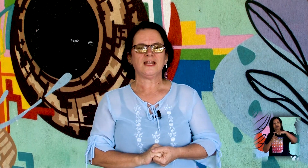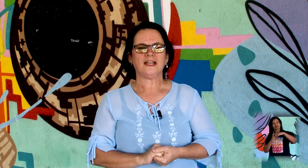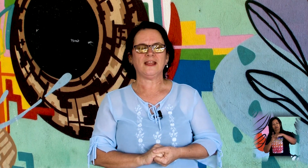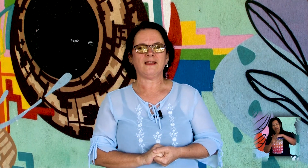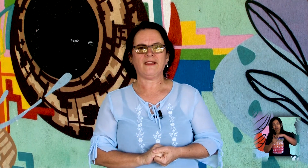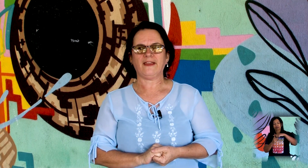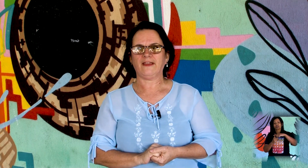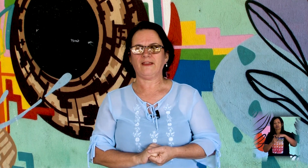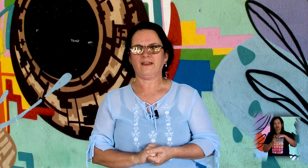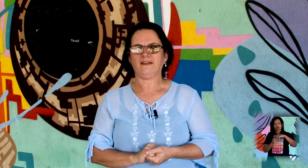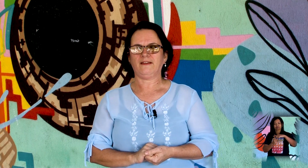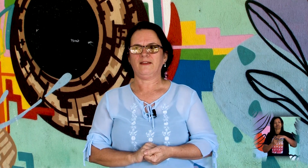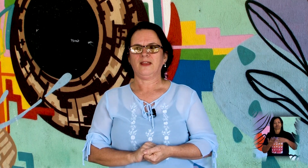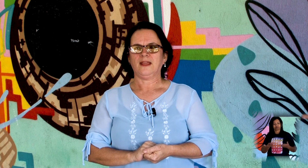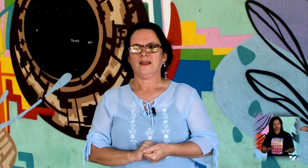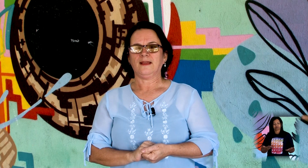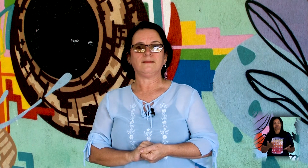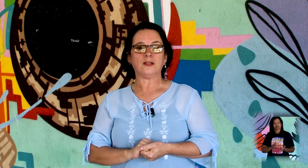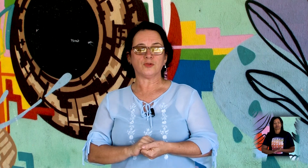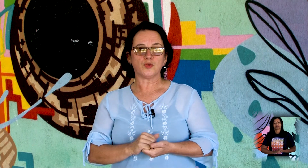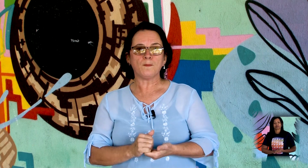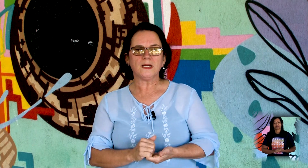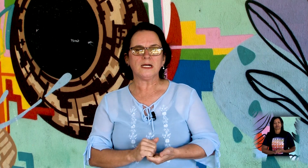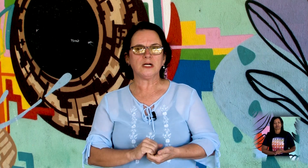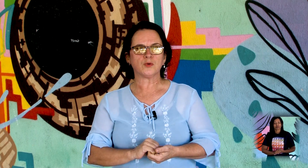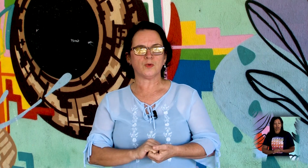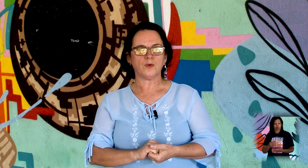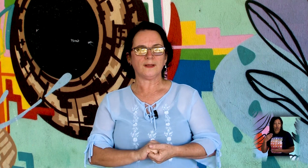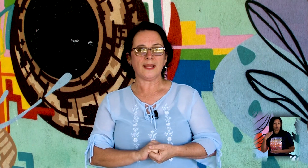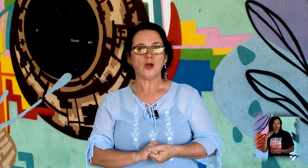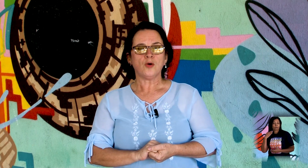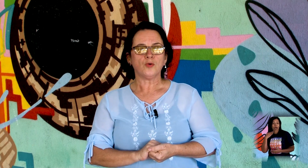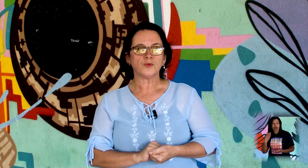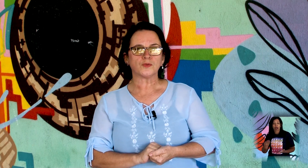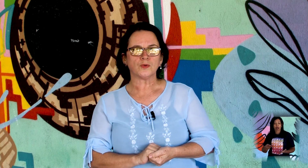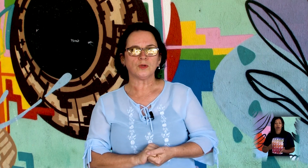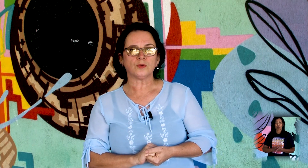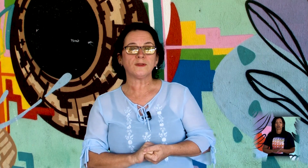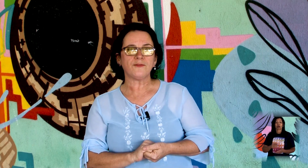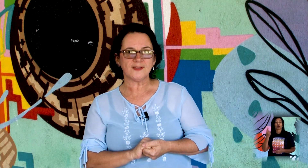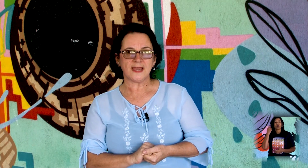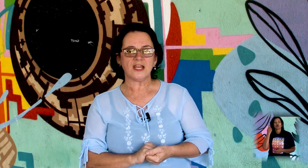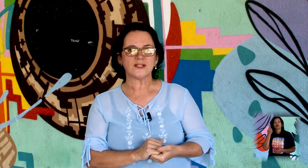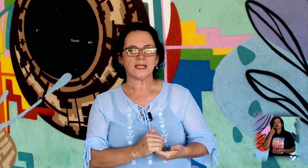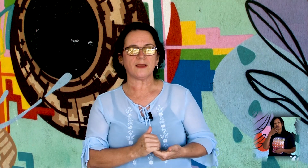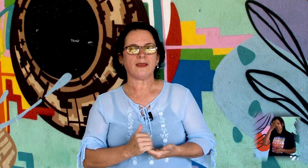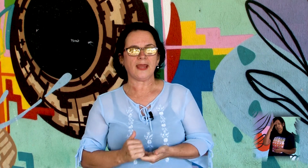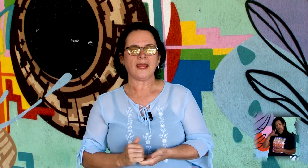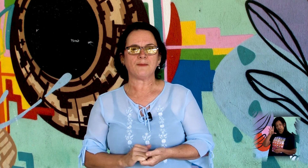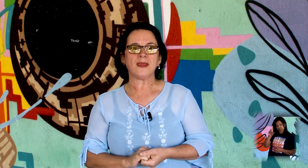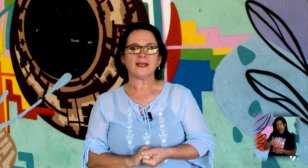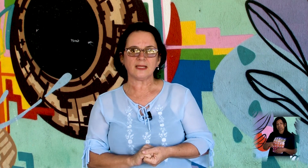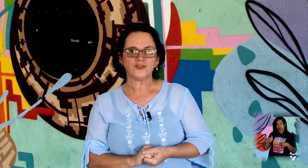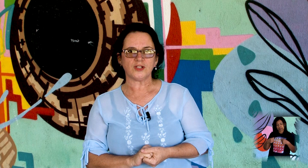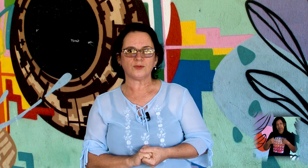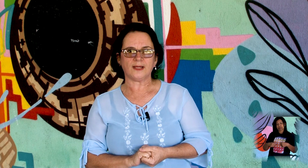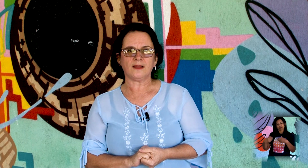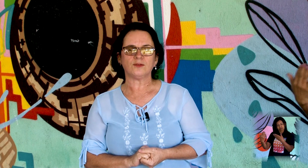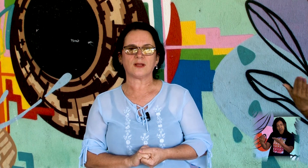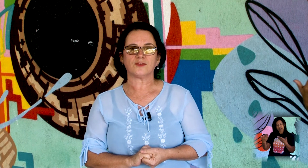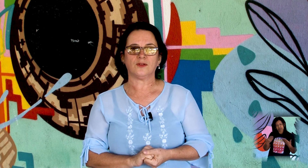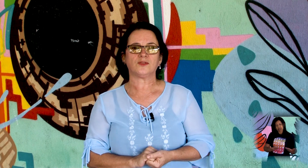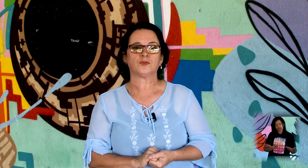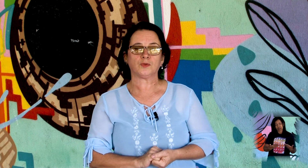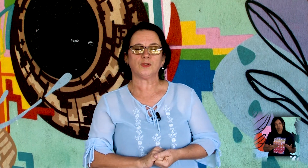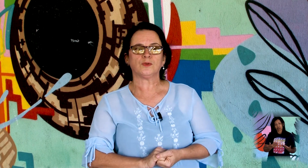igreja, né? Dentro de um banco, né? O surdo, o deficiente ser bem atendido, né?